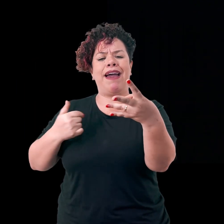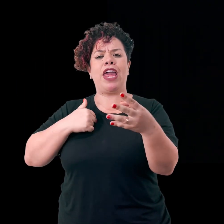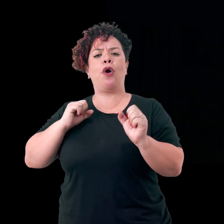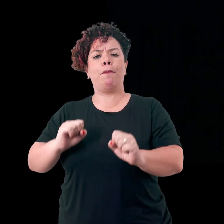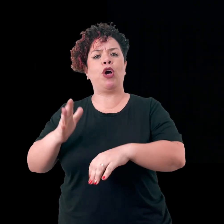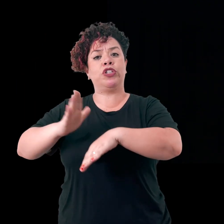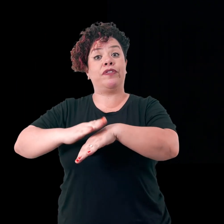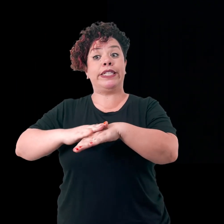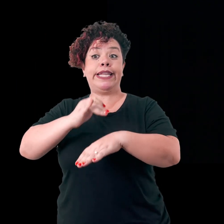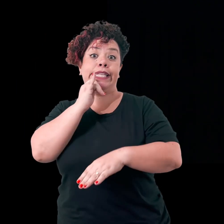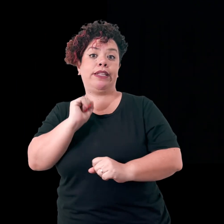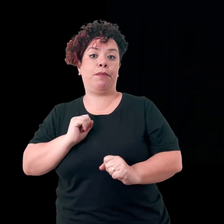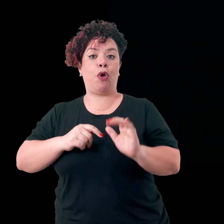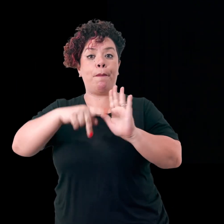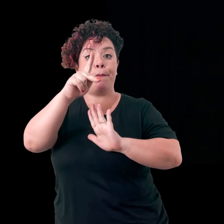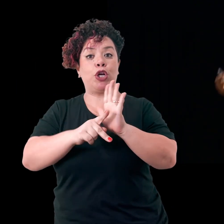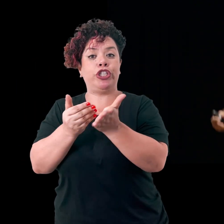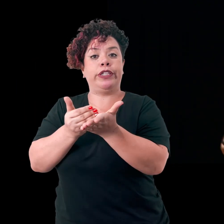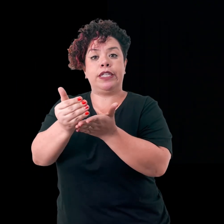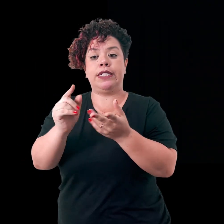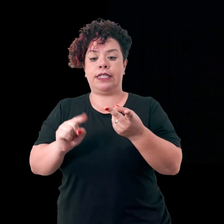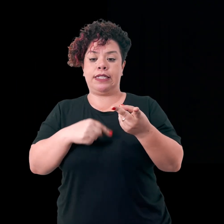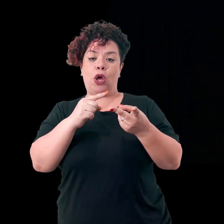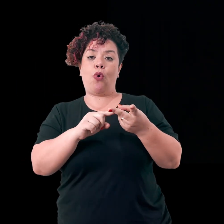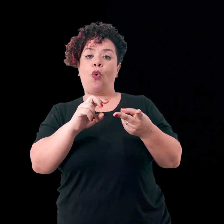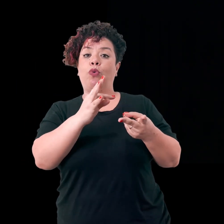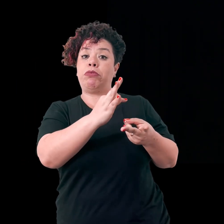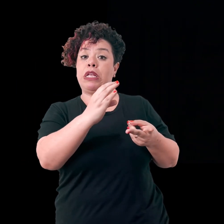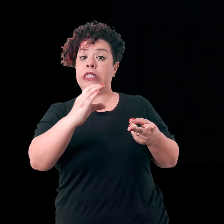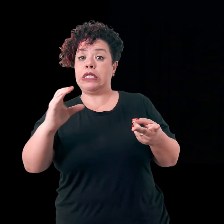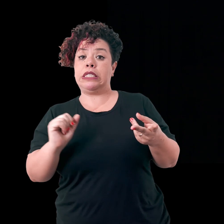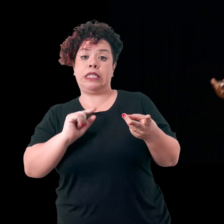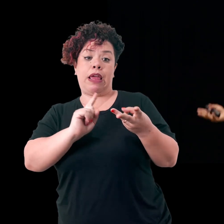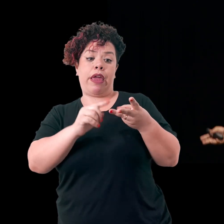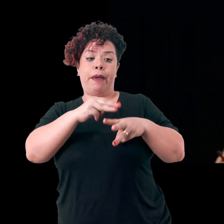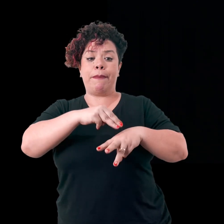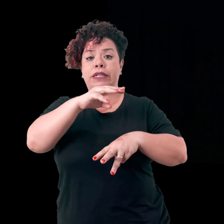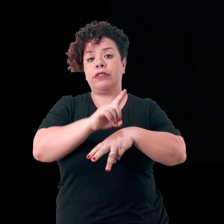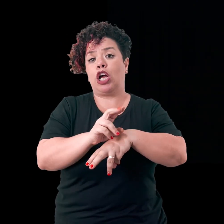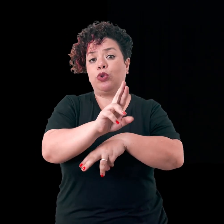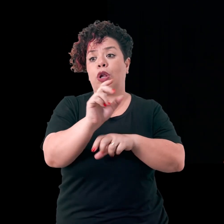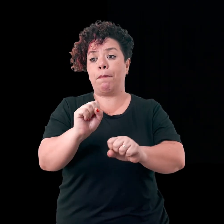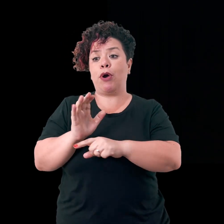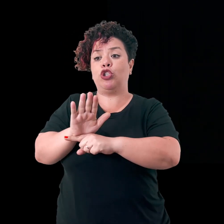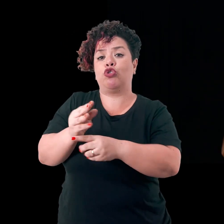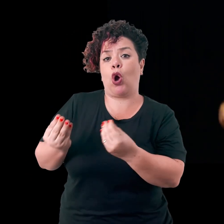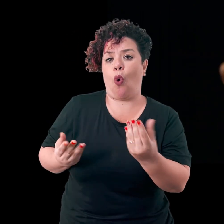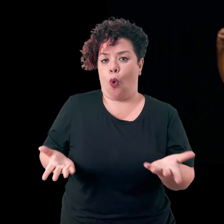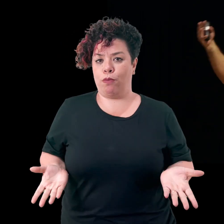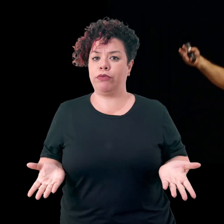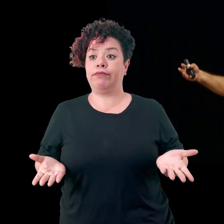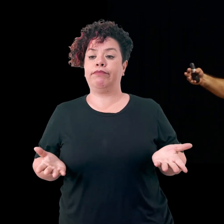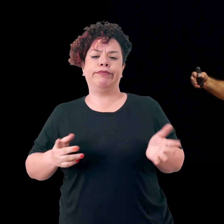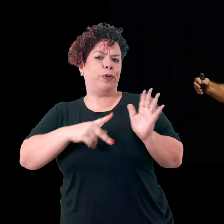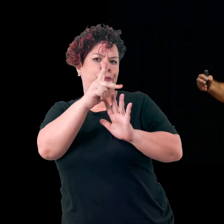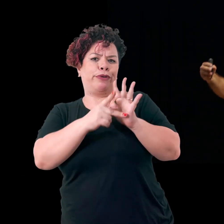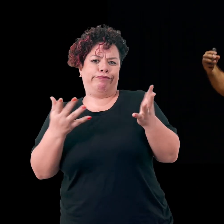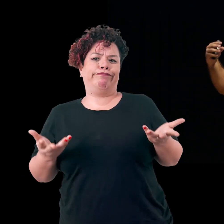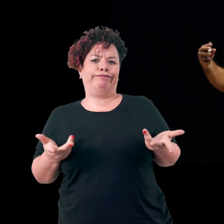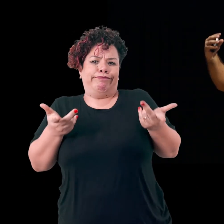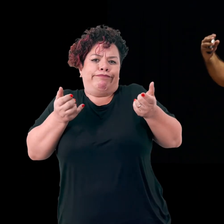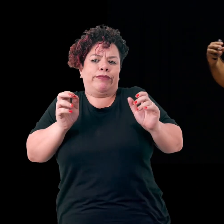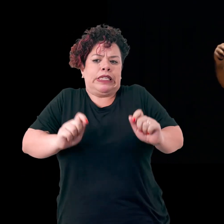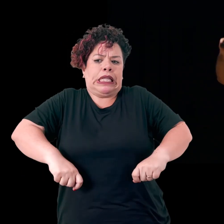enquanto um projeto de iniciação, um trabalho de conclusão de curso, um mestrado, um doutorado? Um grande projeto,